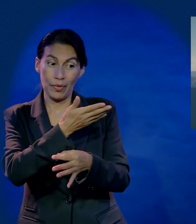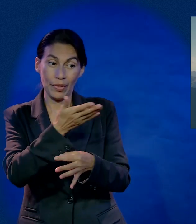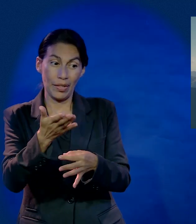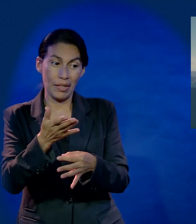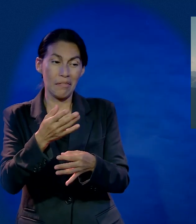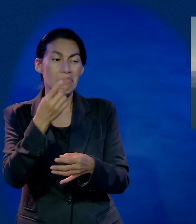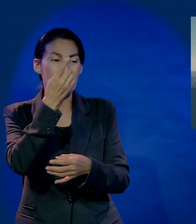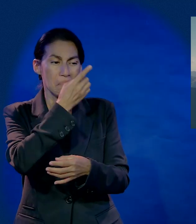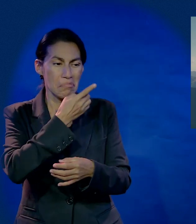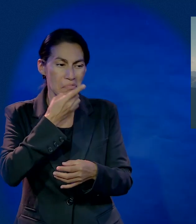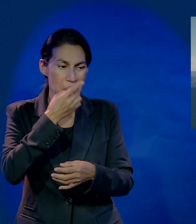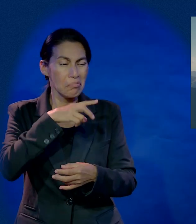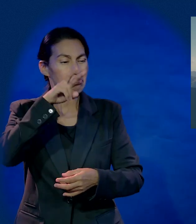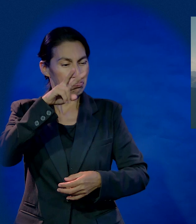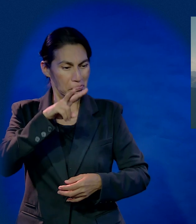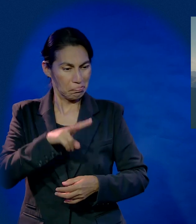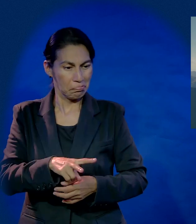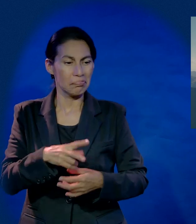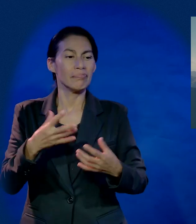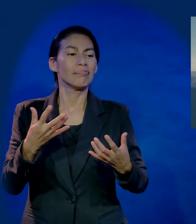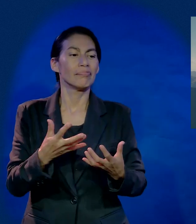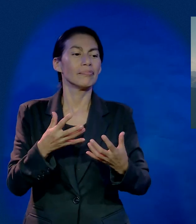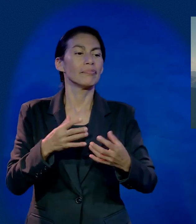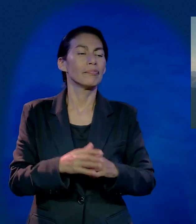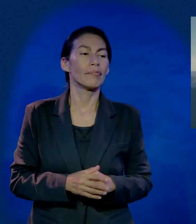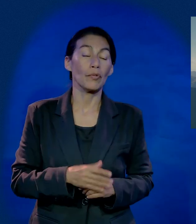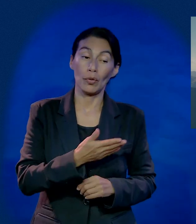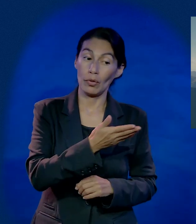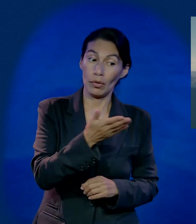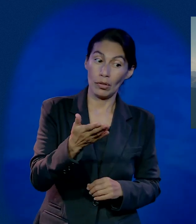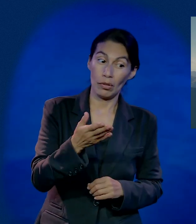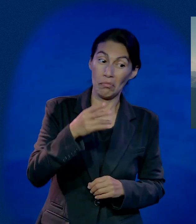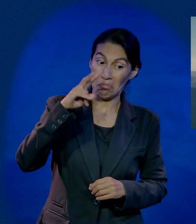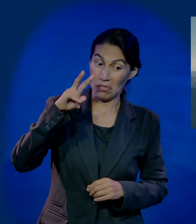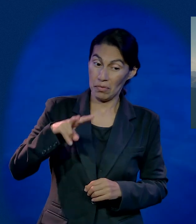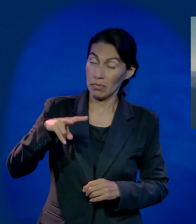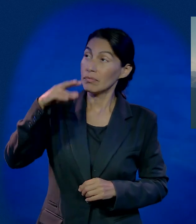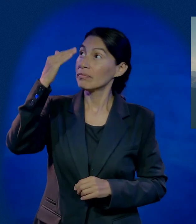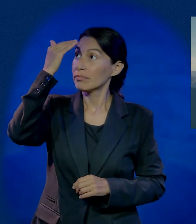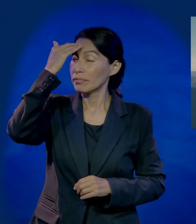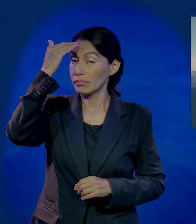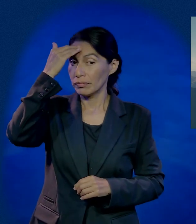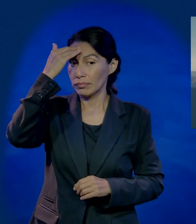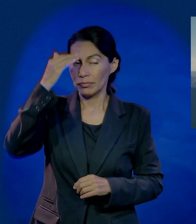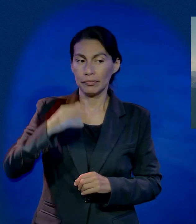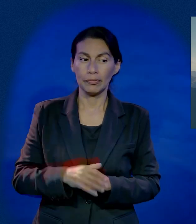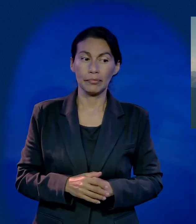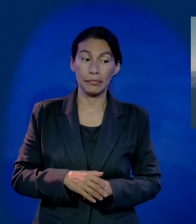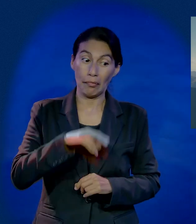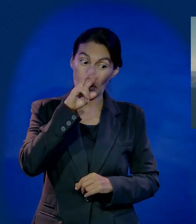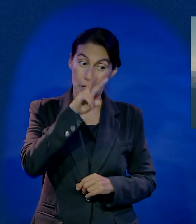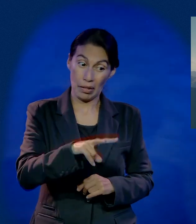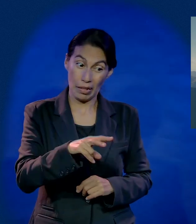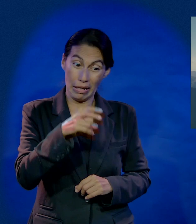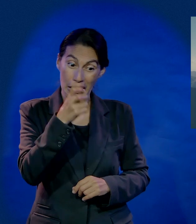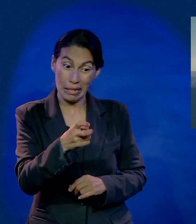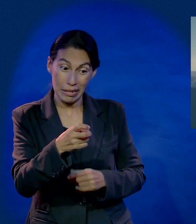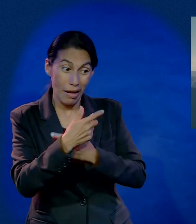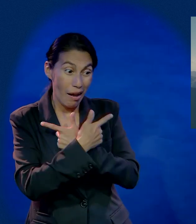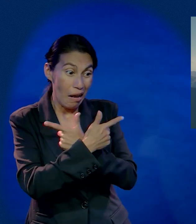mi palabra, seréis verdaderamente mis discípulos y conoceréis la